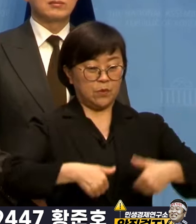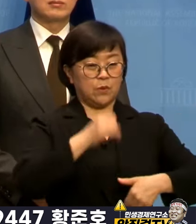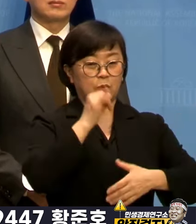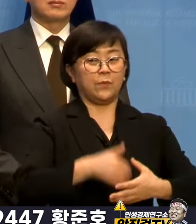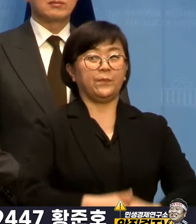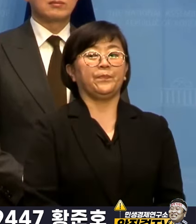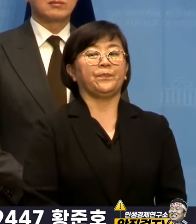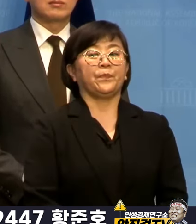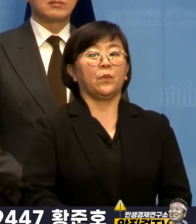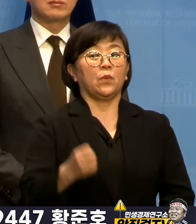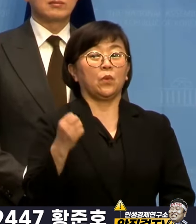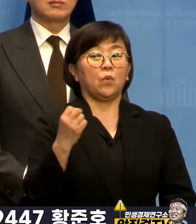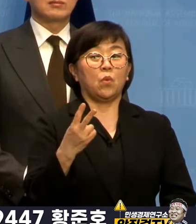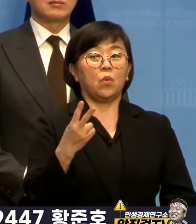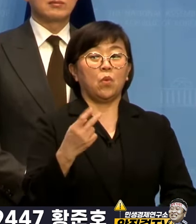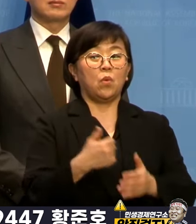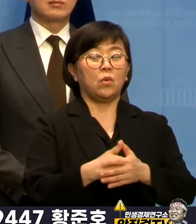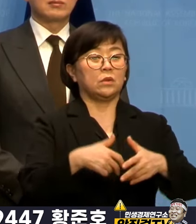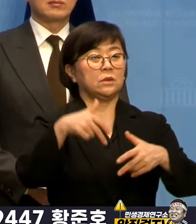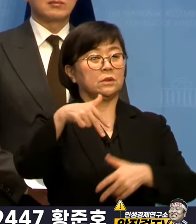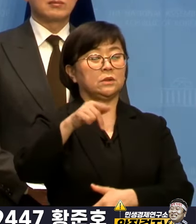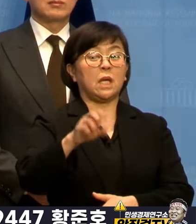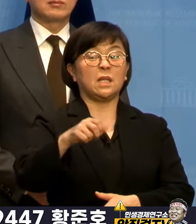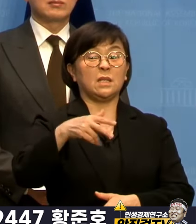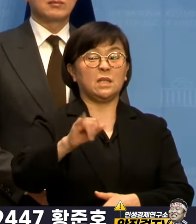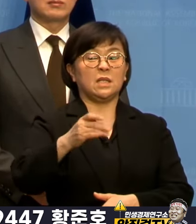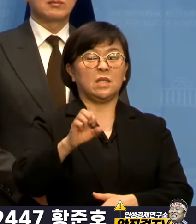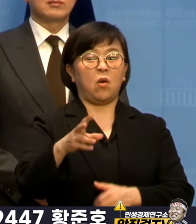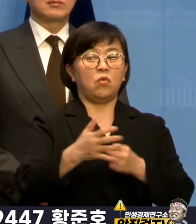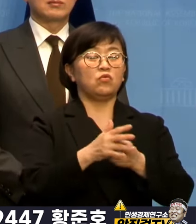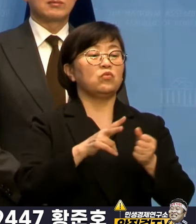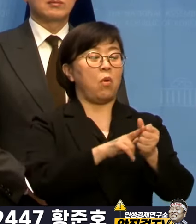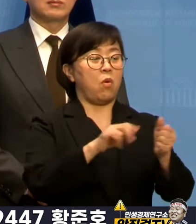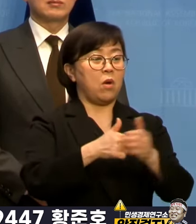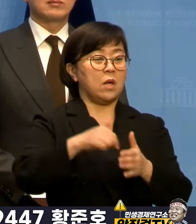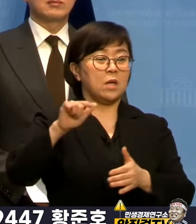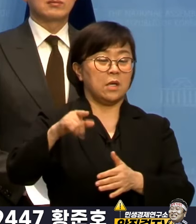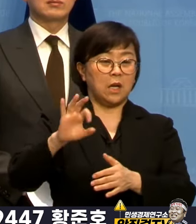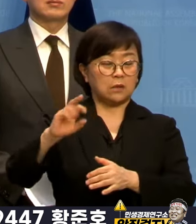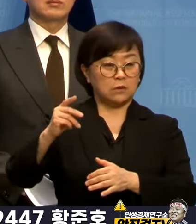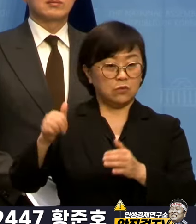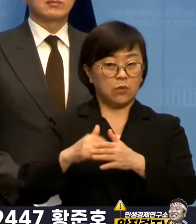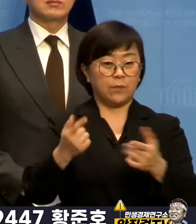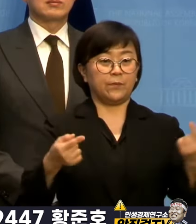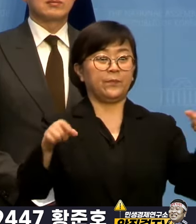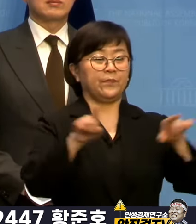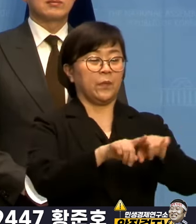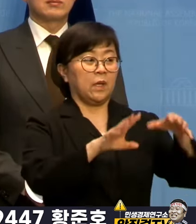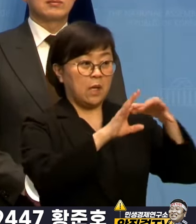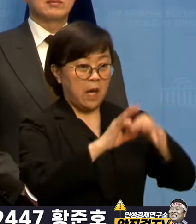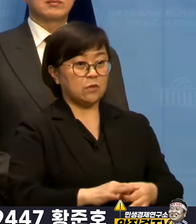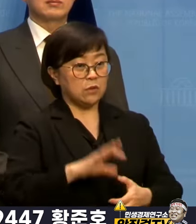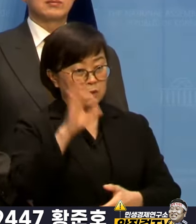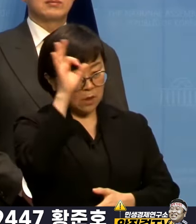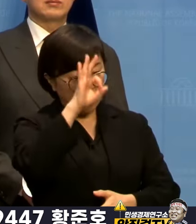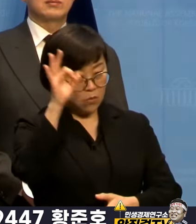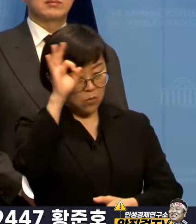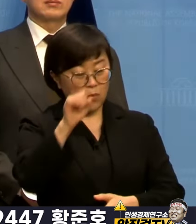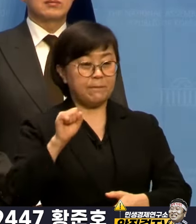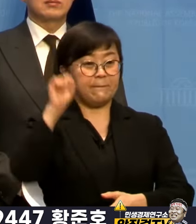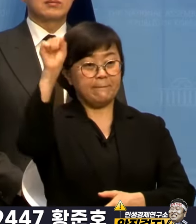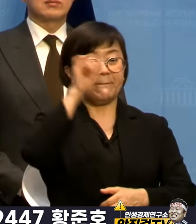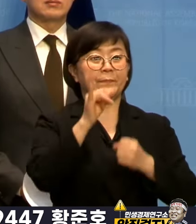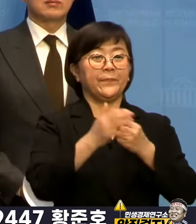됐고 거기에다가 장진영 동작 후보는 강국군 의원과 제가 계속해서 추적하고